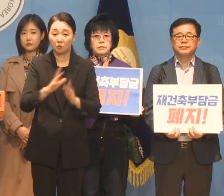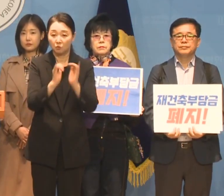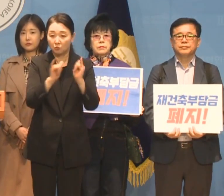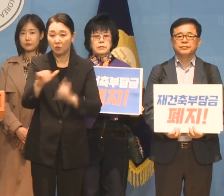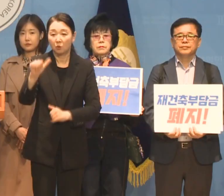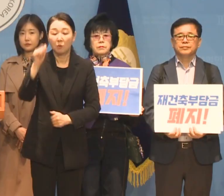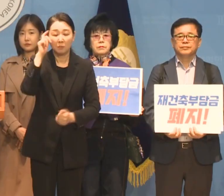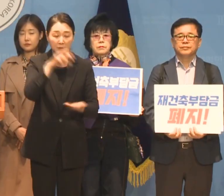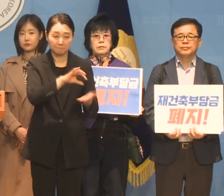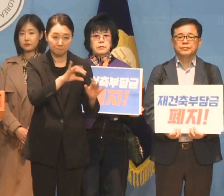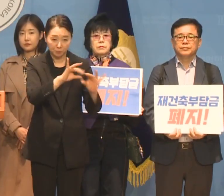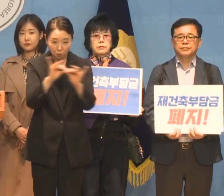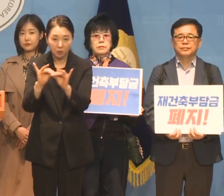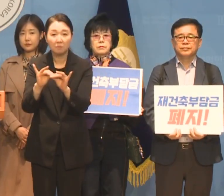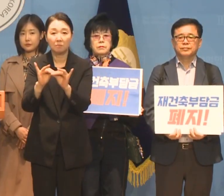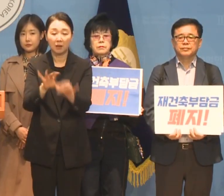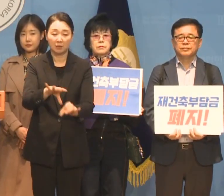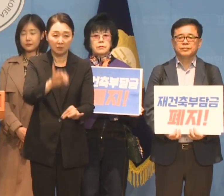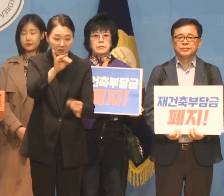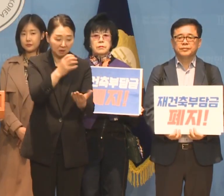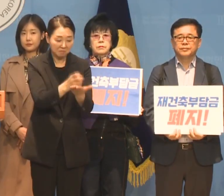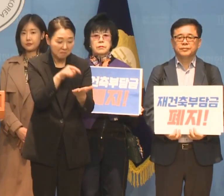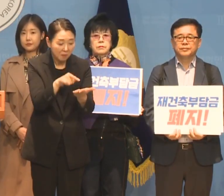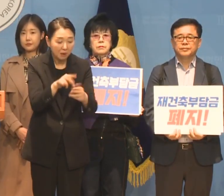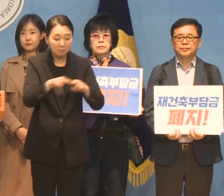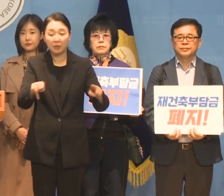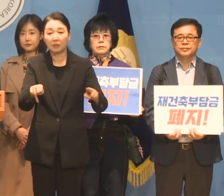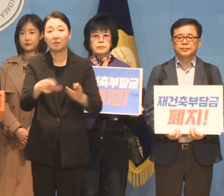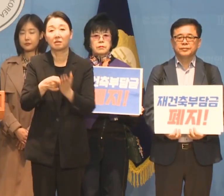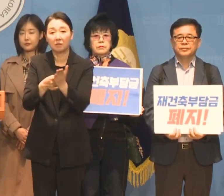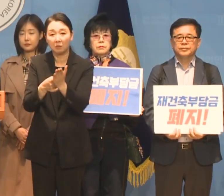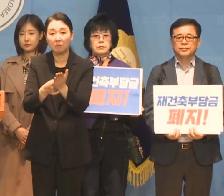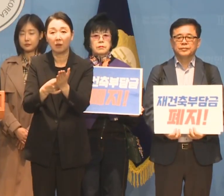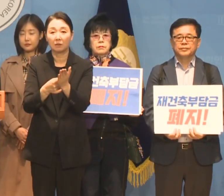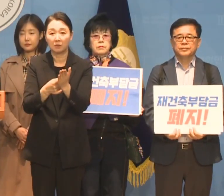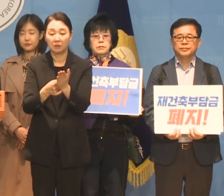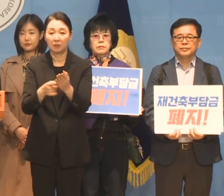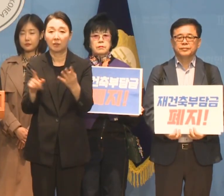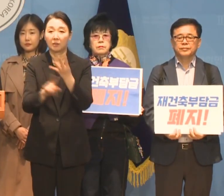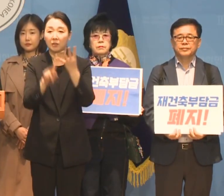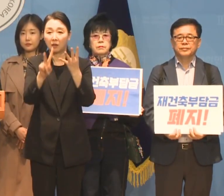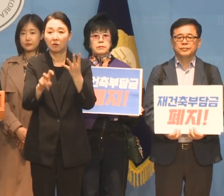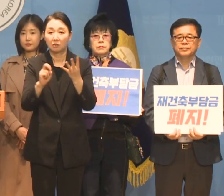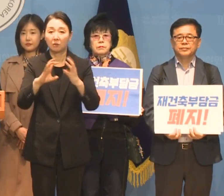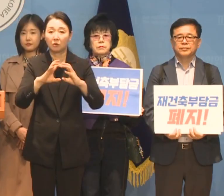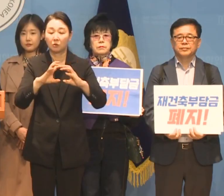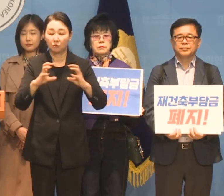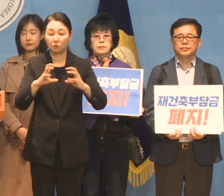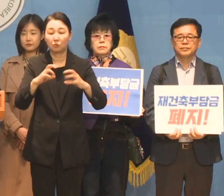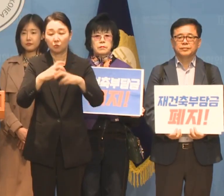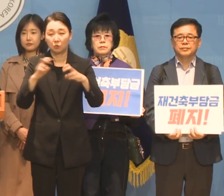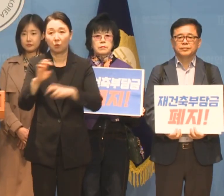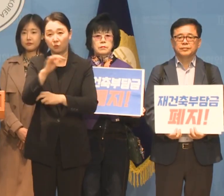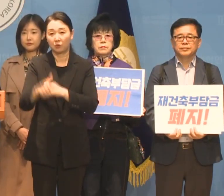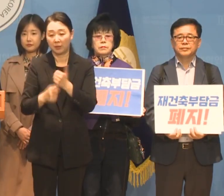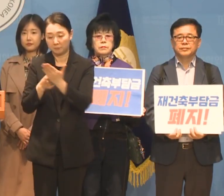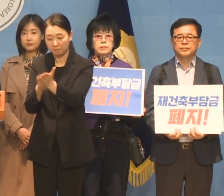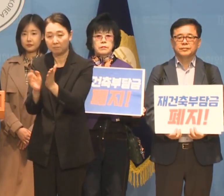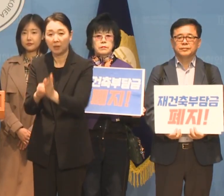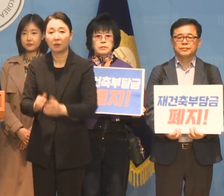분들이 동의한 재초안 폐지 청원이 지난 22일 국회 국토교통위원회에 공식